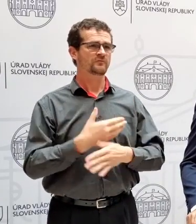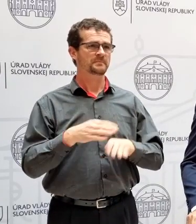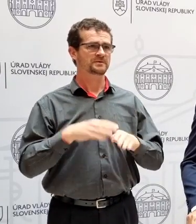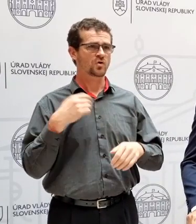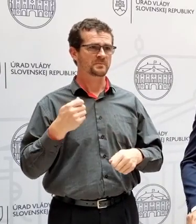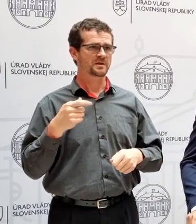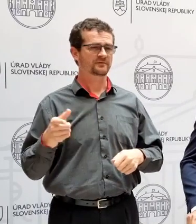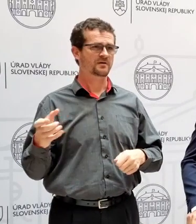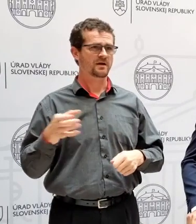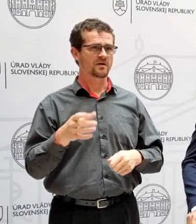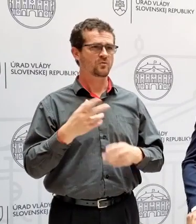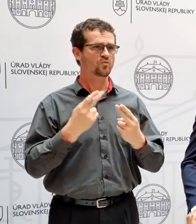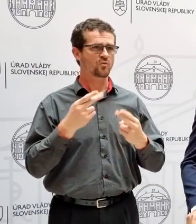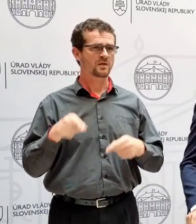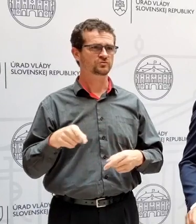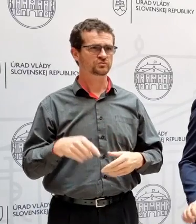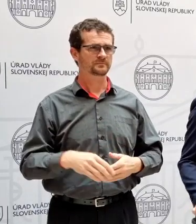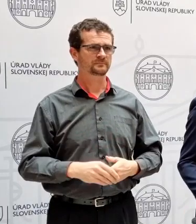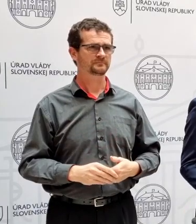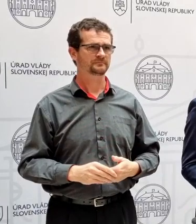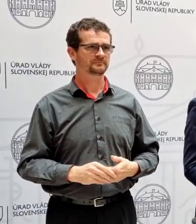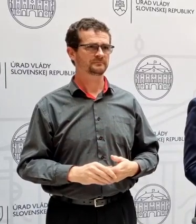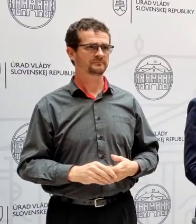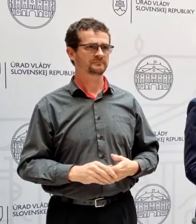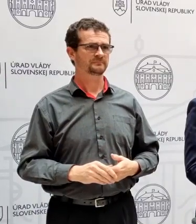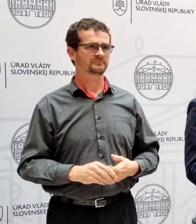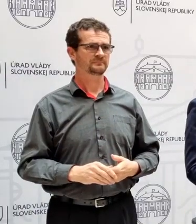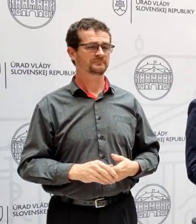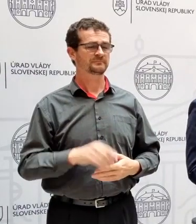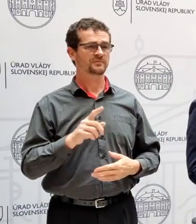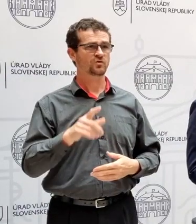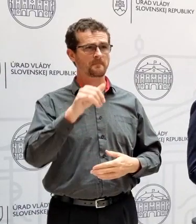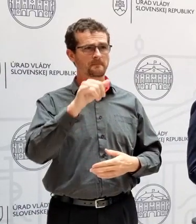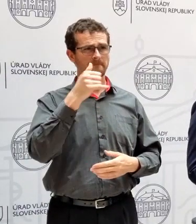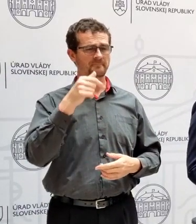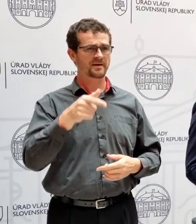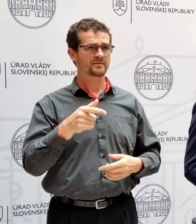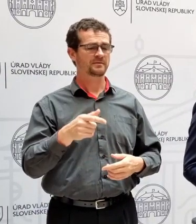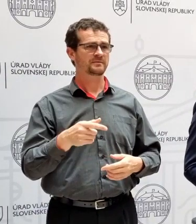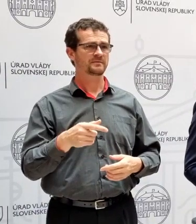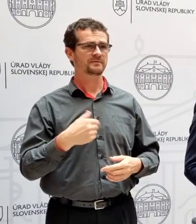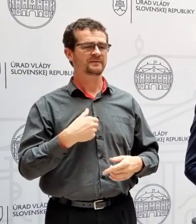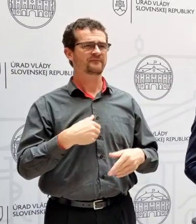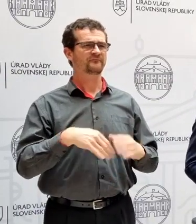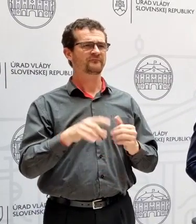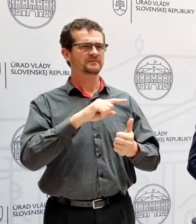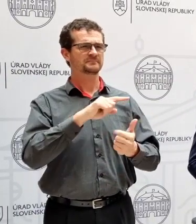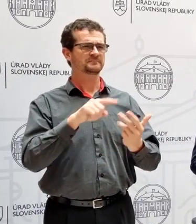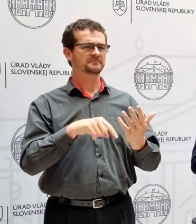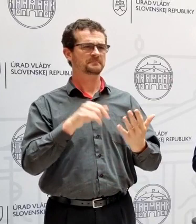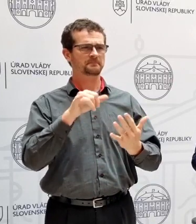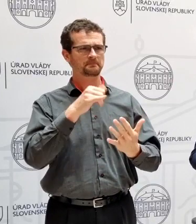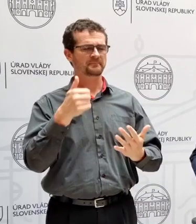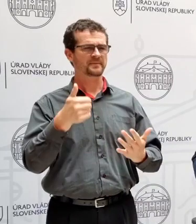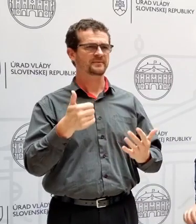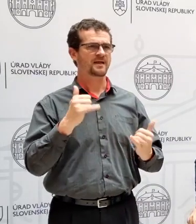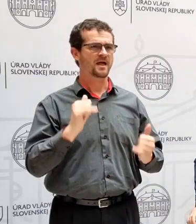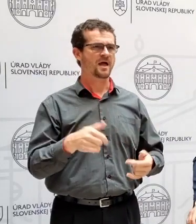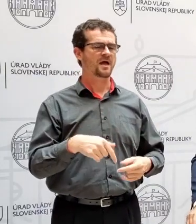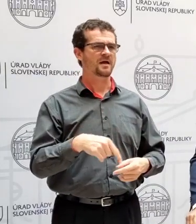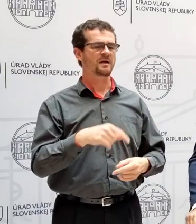minister hospodárstva bude absolútne kľúčový. Hovorilo sa o pánovi Hirmanovi, toto meno môžete nejakým spôsobom potvrdiť? Hovoríme o viacerých menách, samozrejme, že